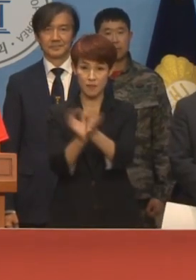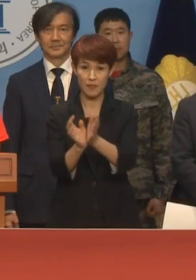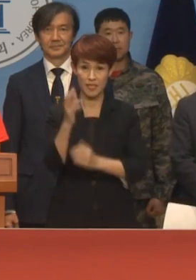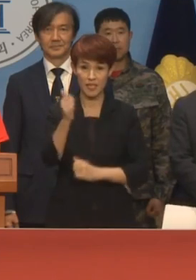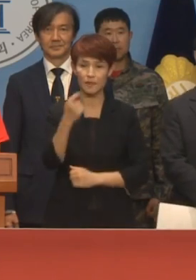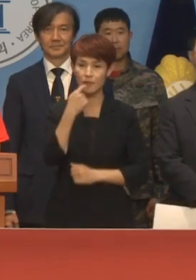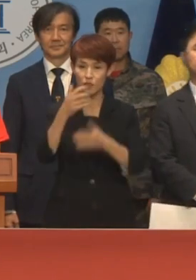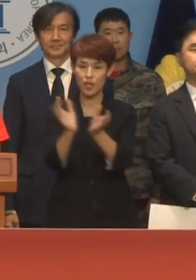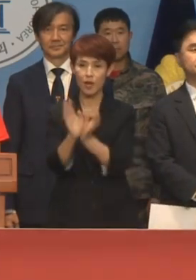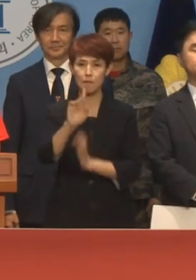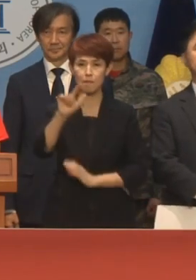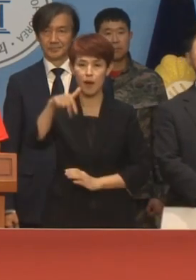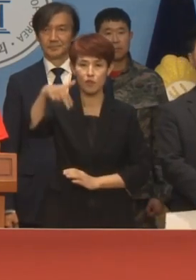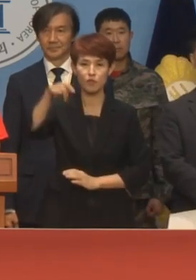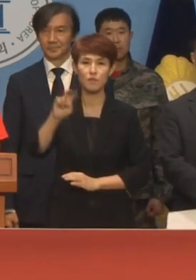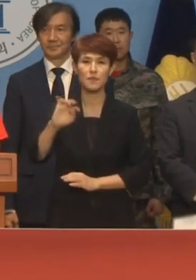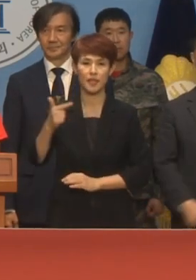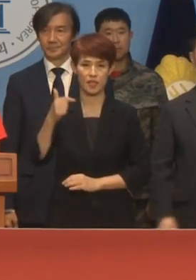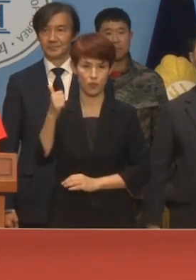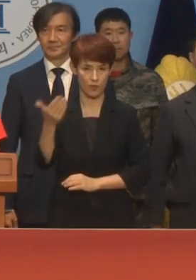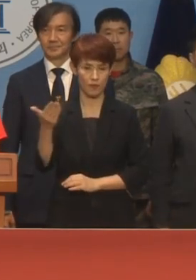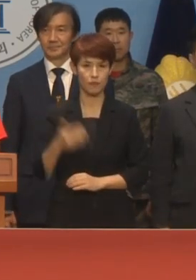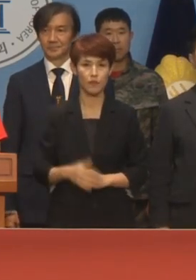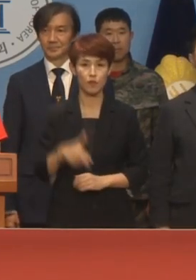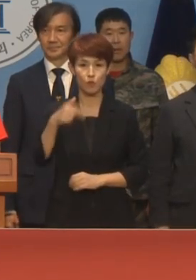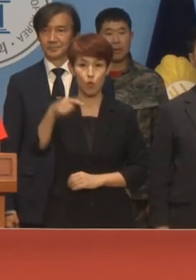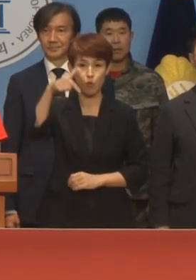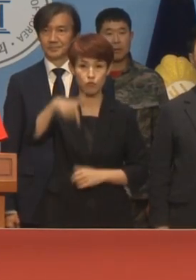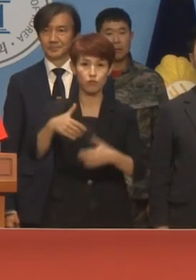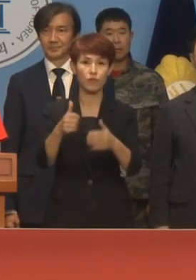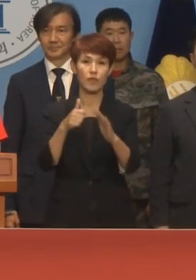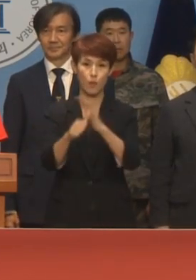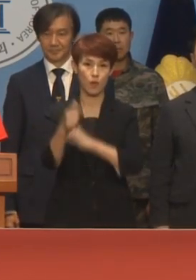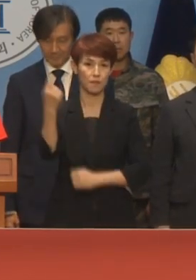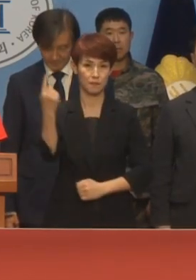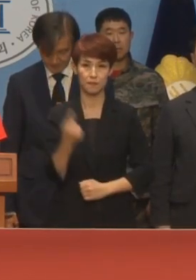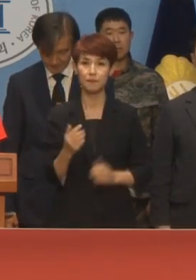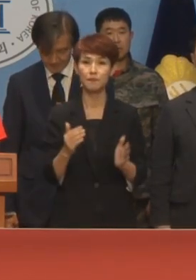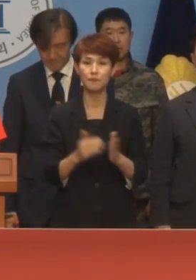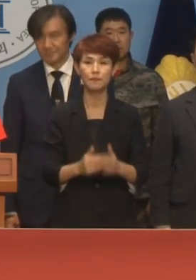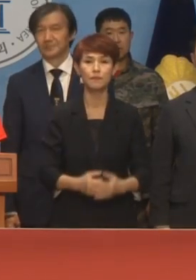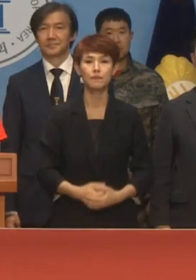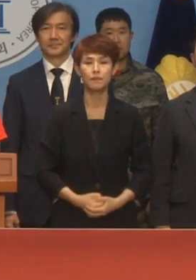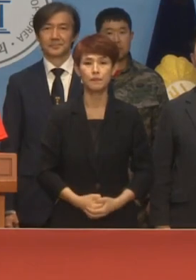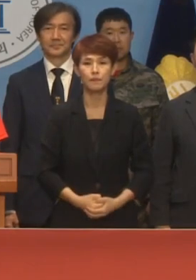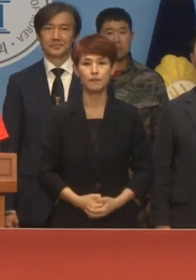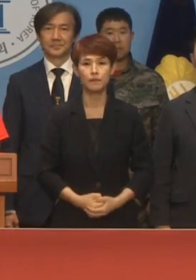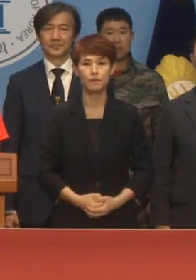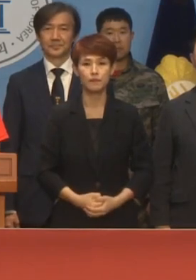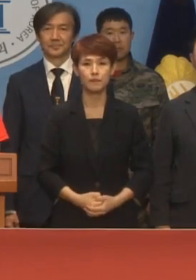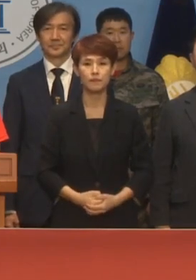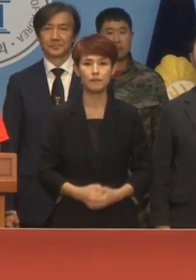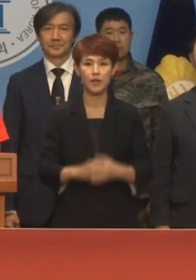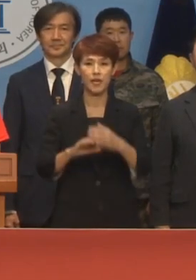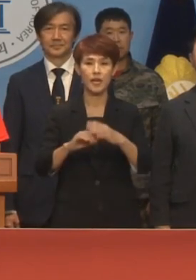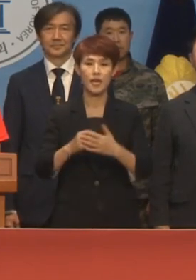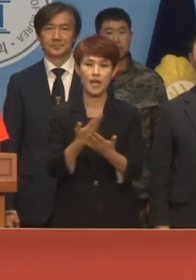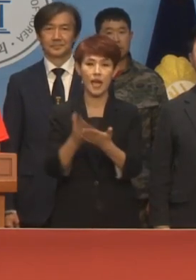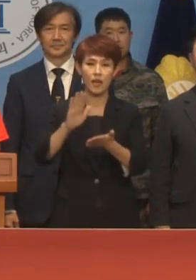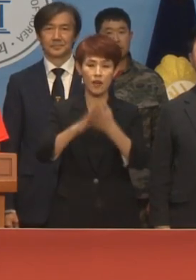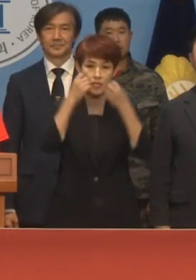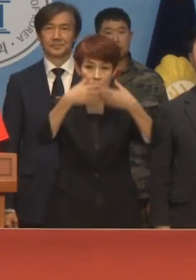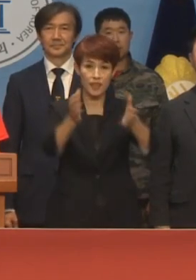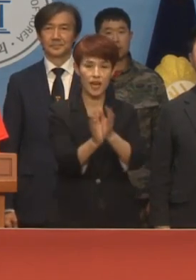민주당 박주민 의원님 오셨습니다. 그리고 조국혁신당에서 조국 대표님께서 참석해 주셨습니다. 그리고 개혁신당